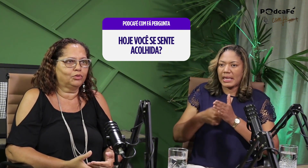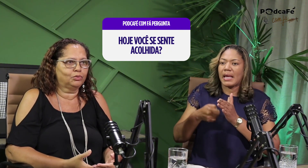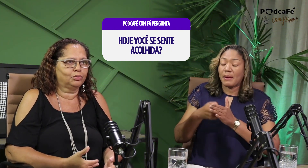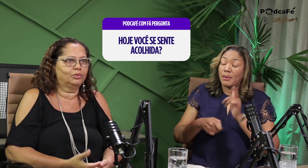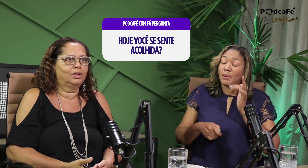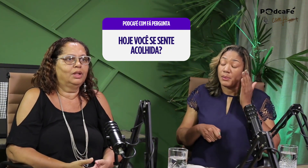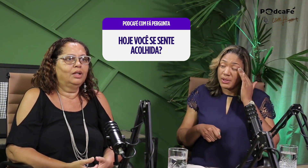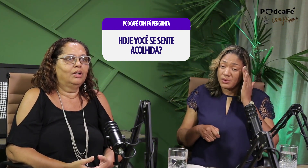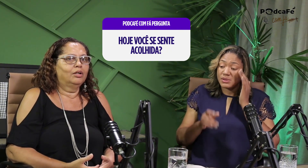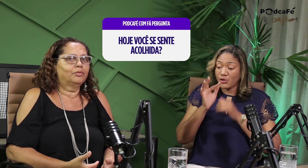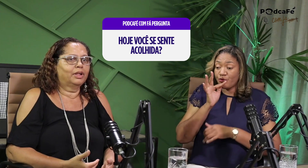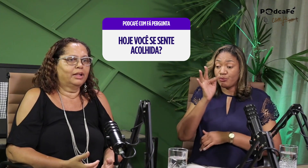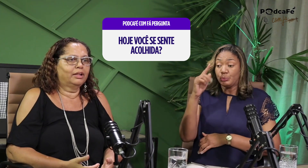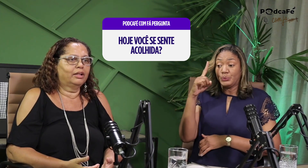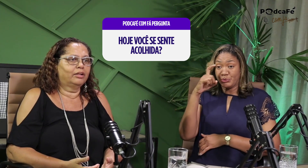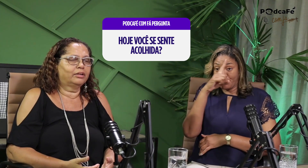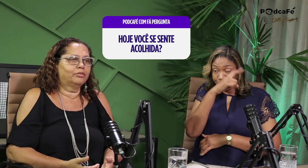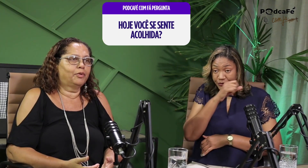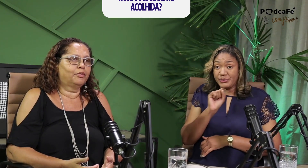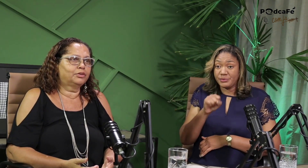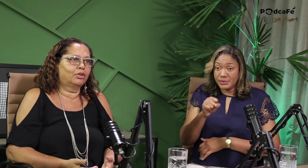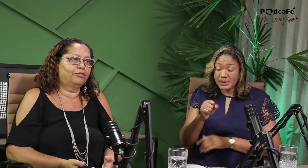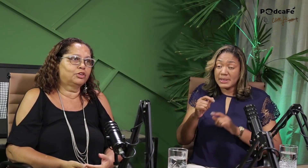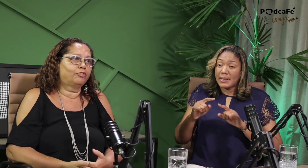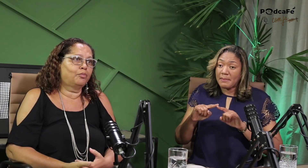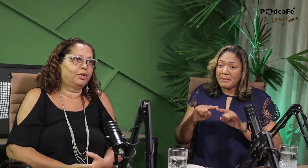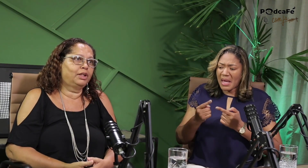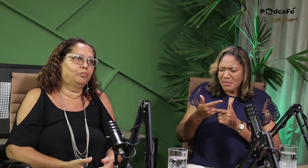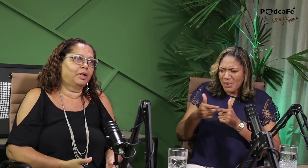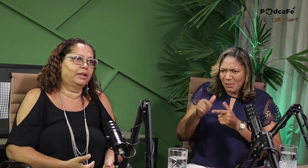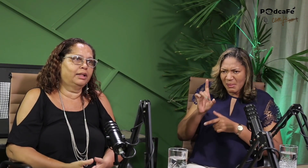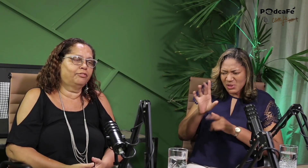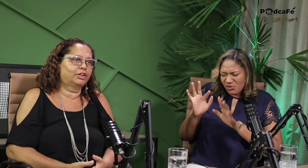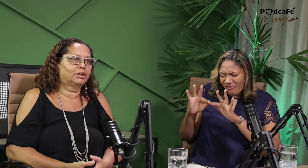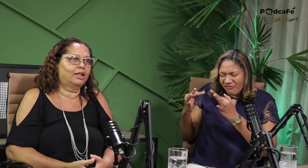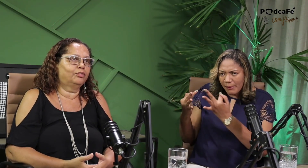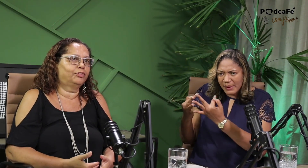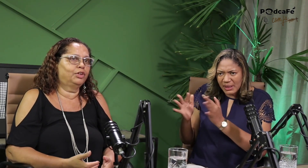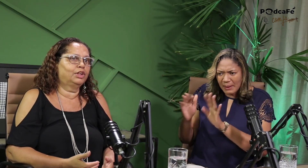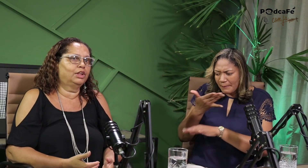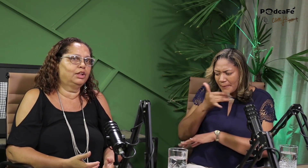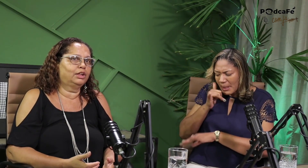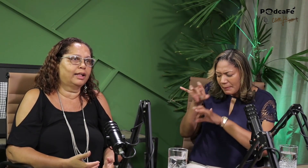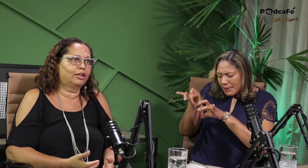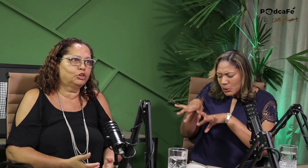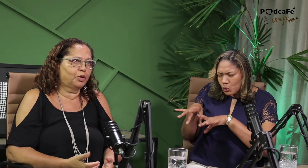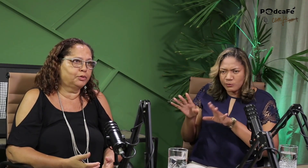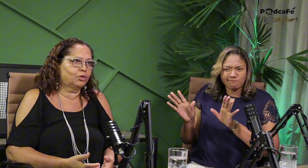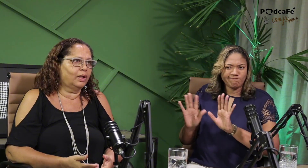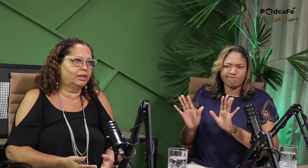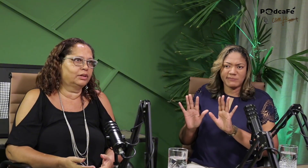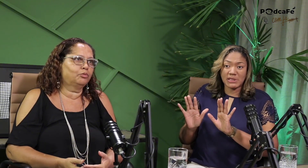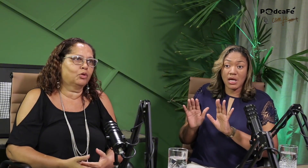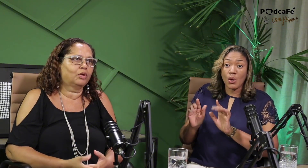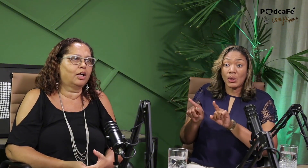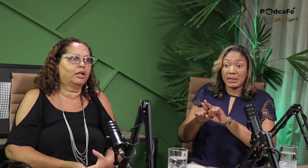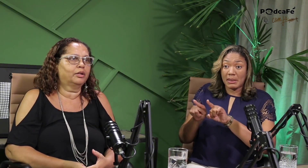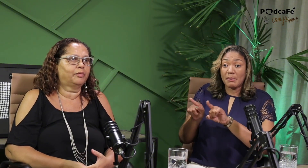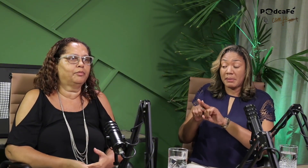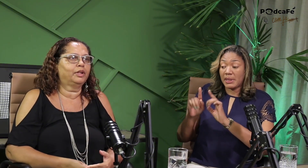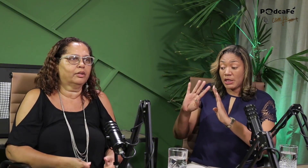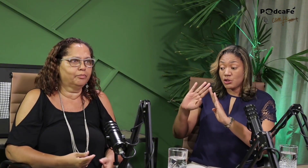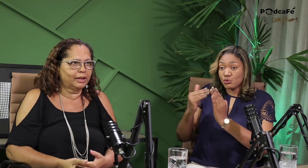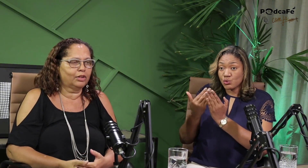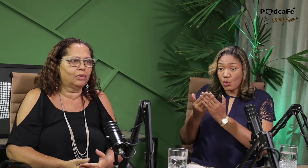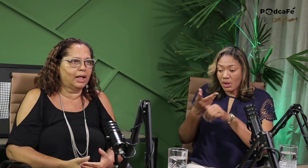no futuro. Porque o problema só não foi só a família, o pai dele afastado, foi que até os próprios colégios que eu procurava